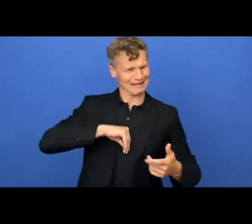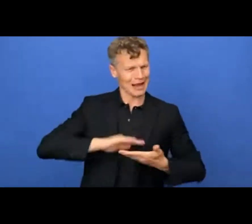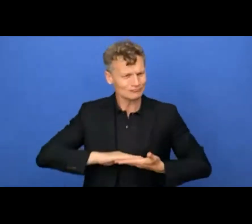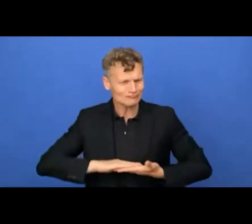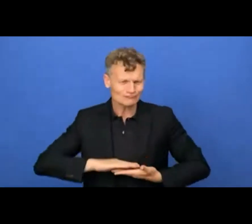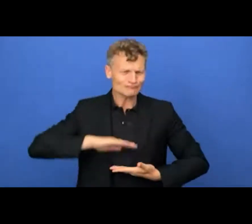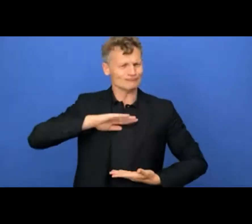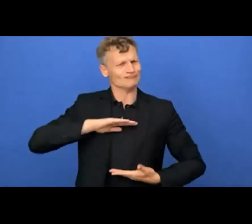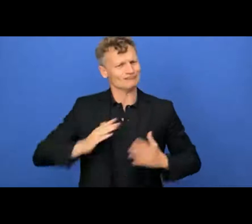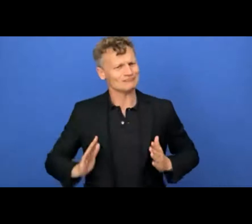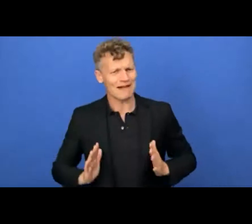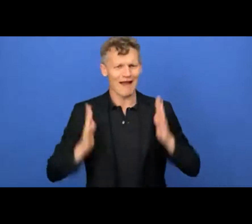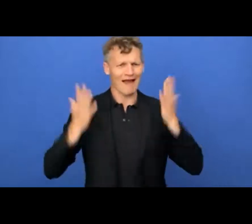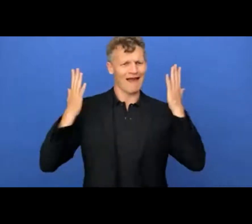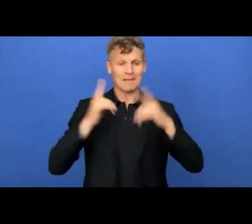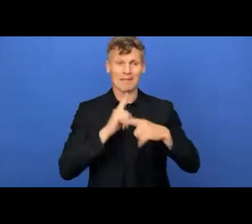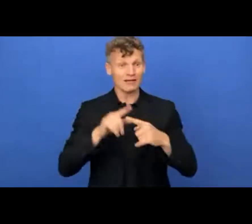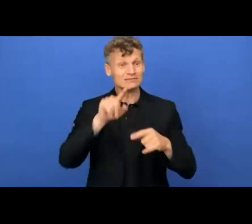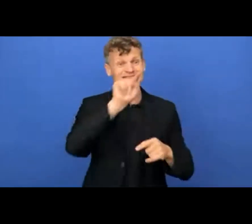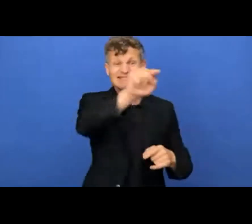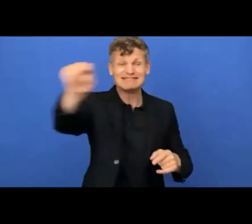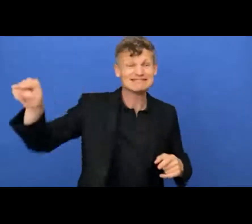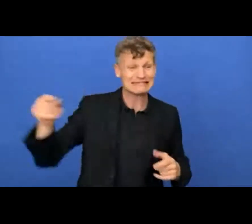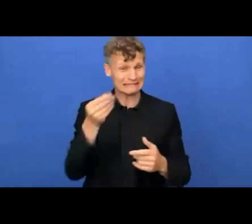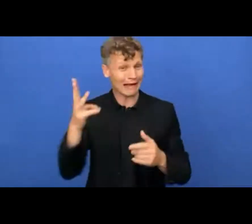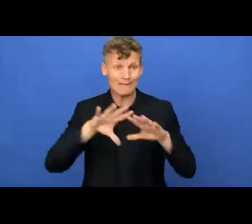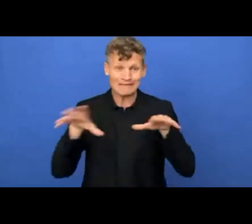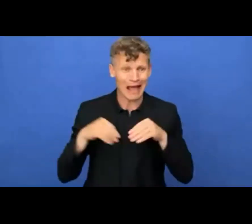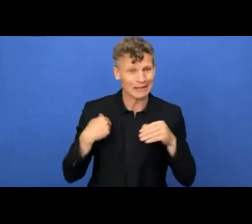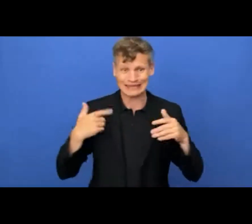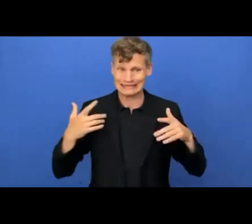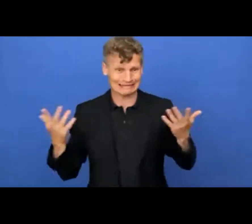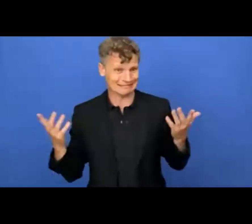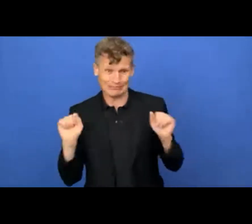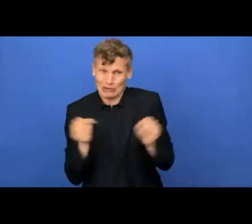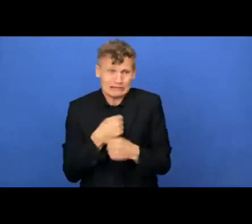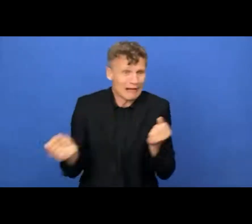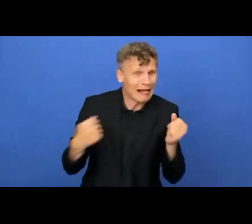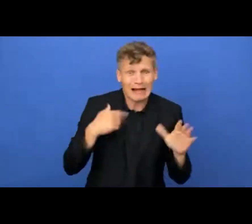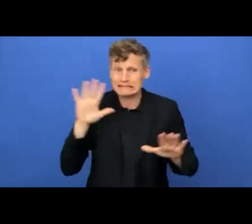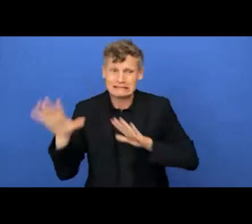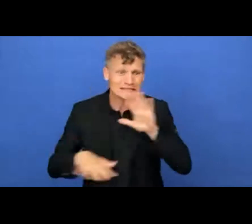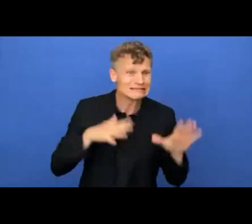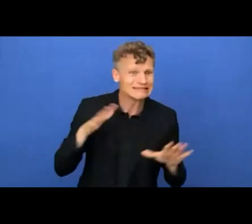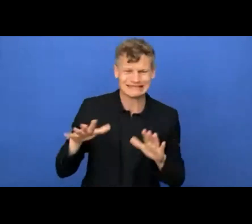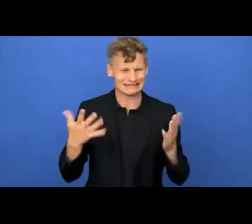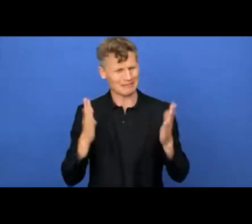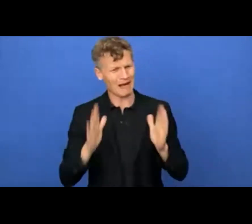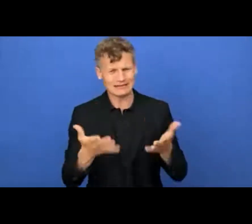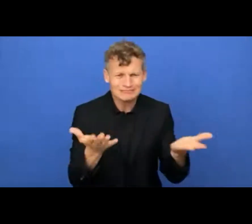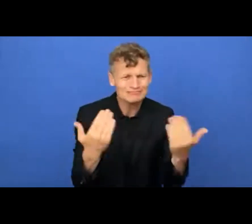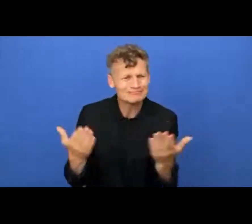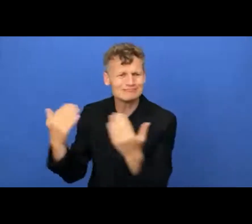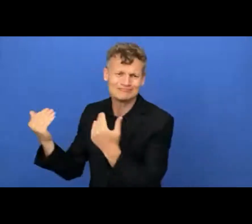permettre aux enfants d'exprimer tout leur potentiel et aider les familles. Pendant ces 90 minutes, nous